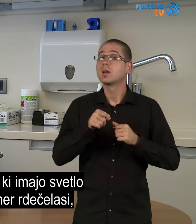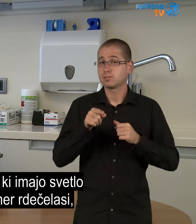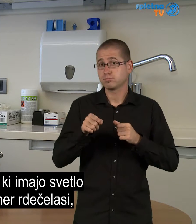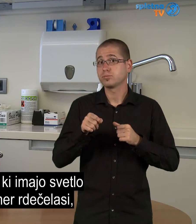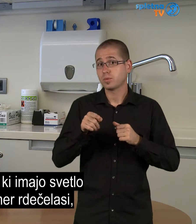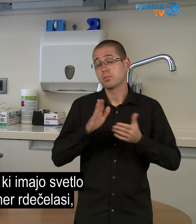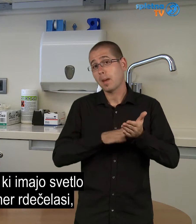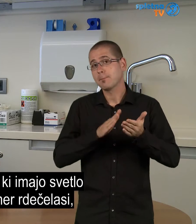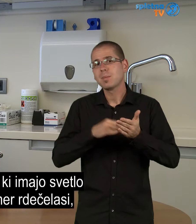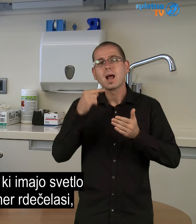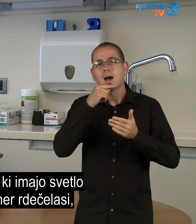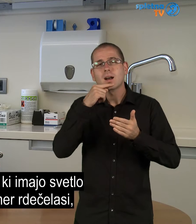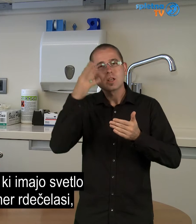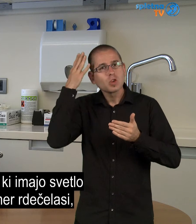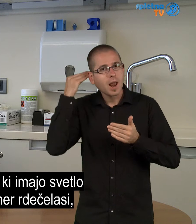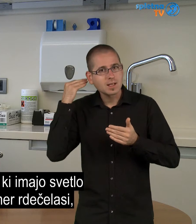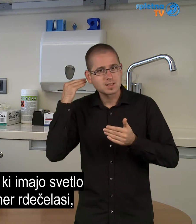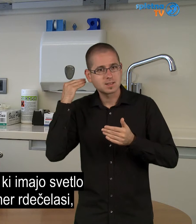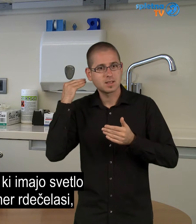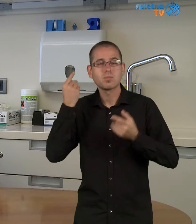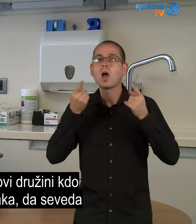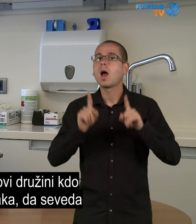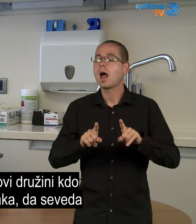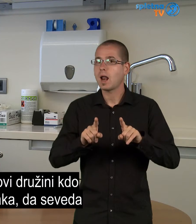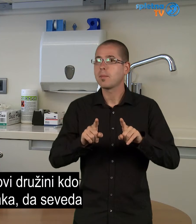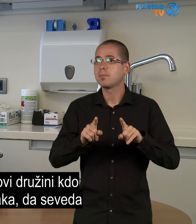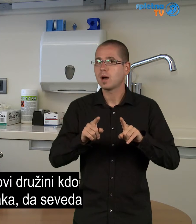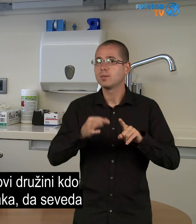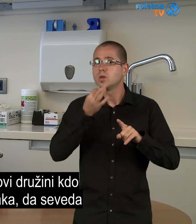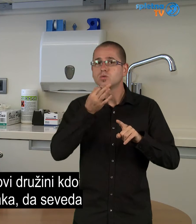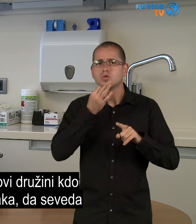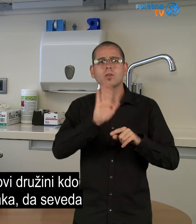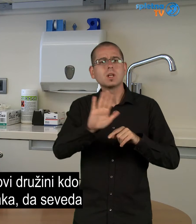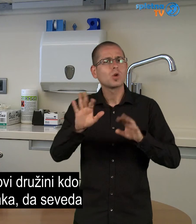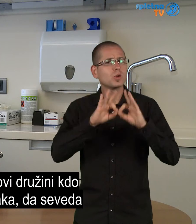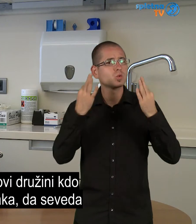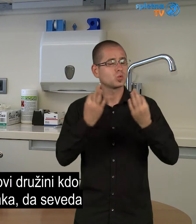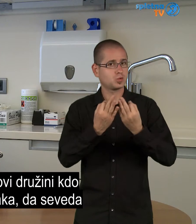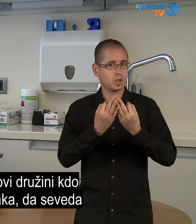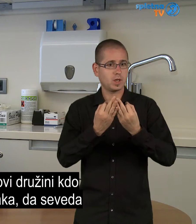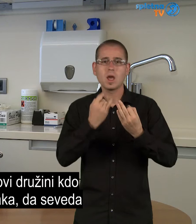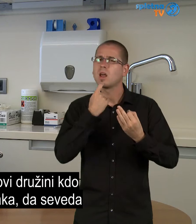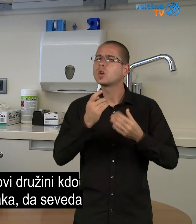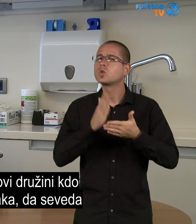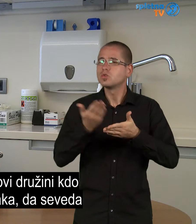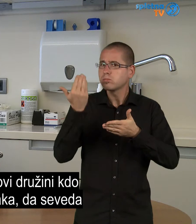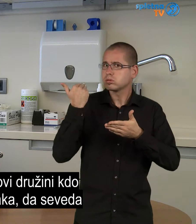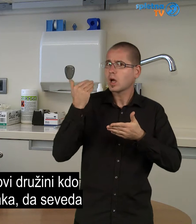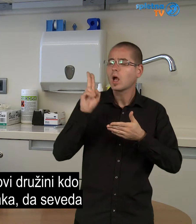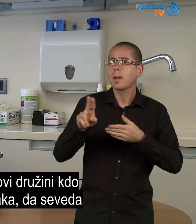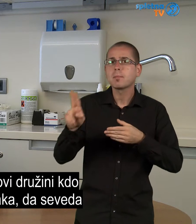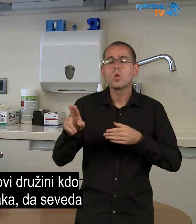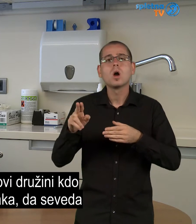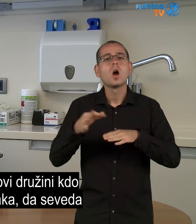ki so na primer rdeče lasi, ali pa če v njihovi družini kdo že imel